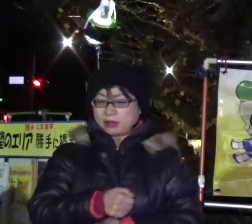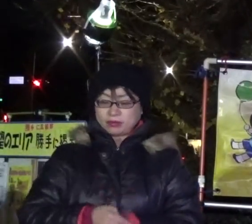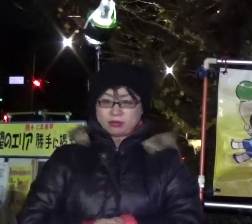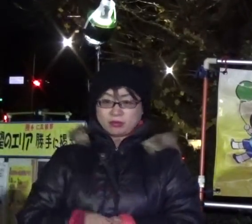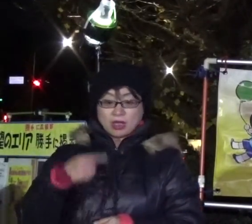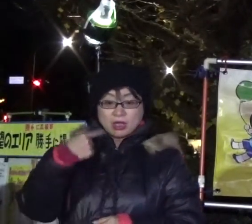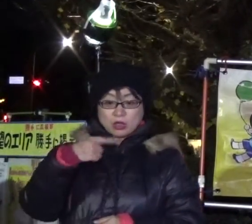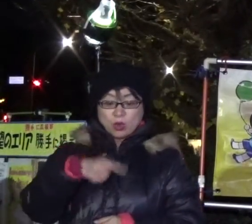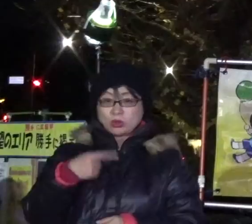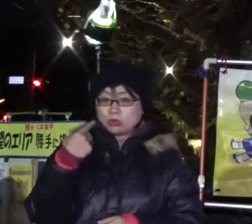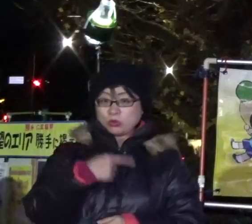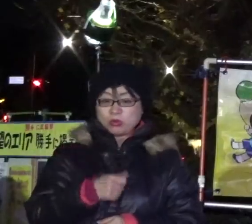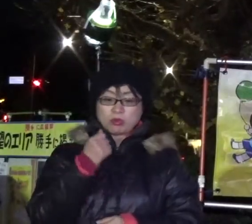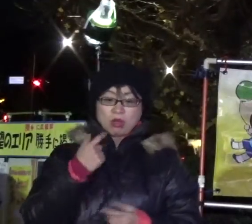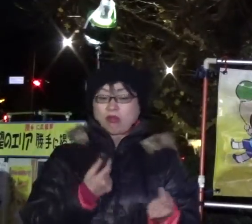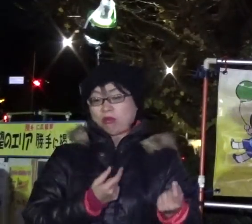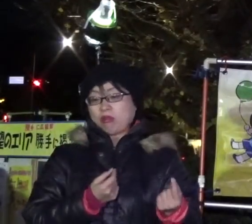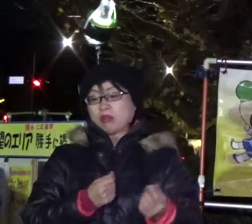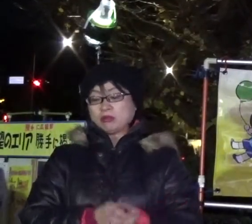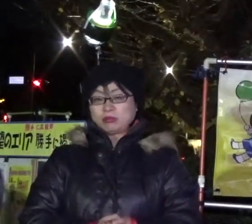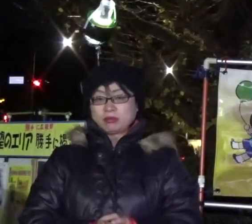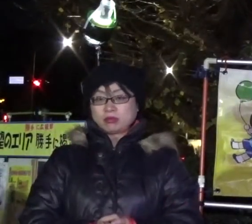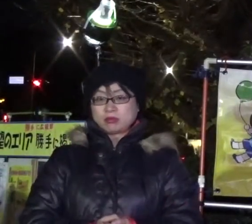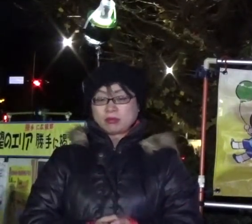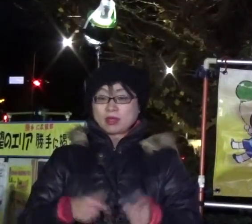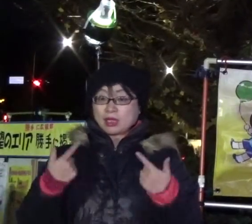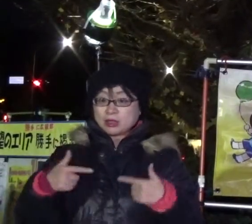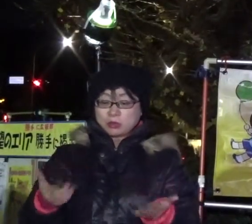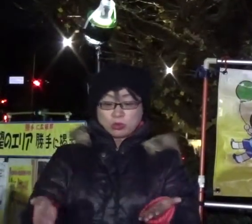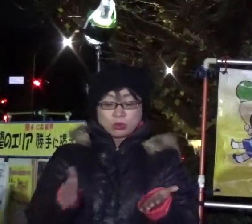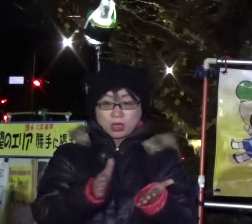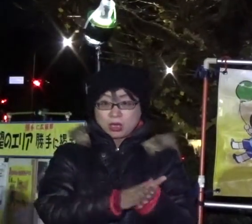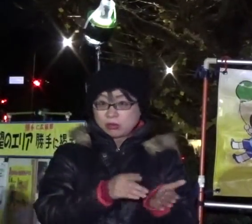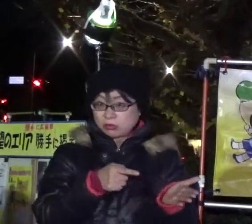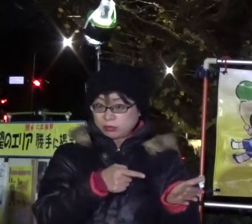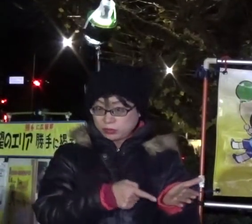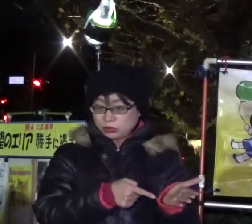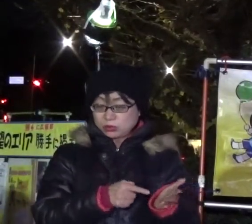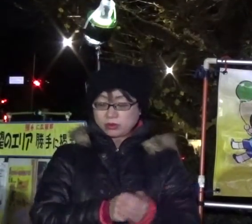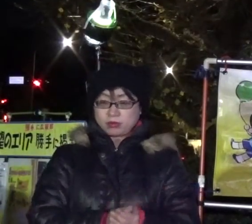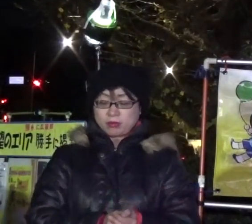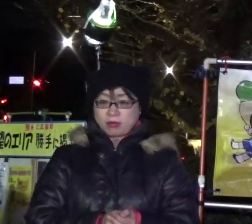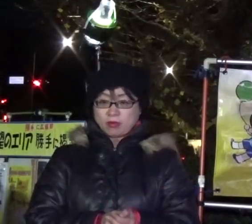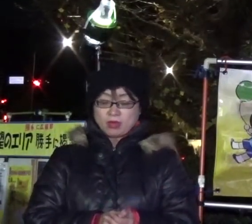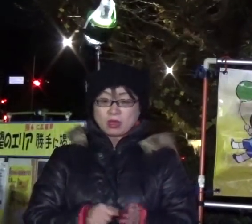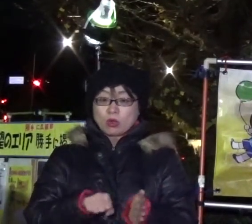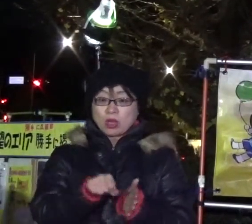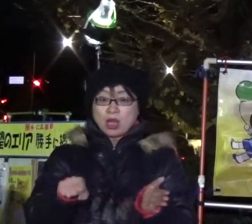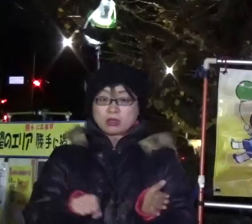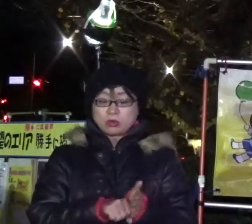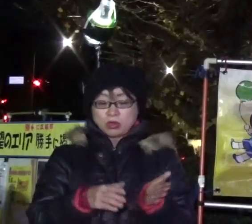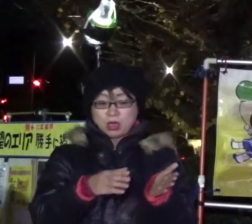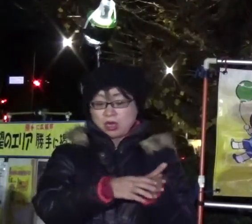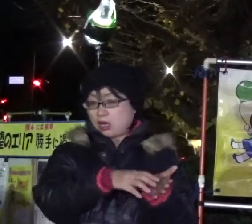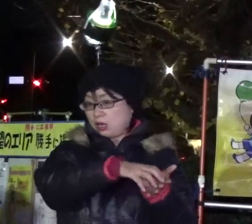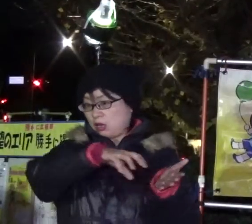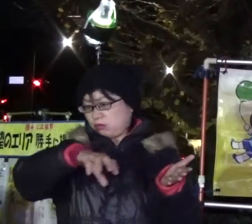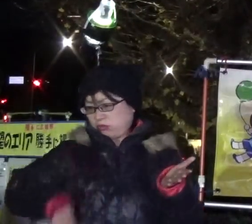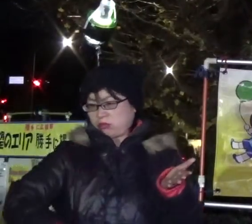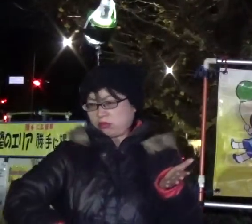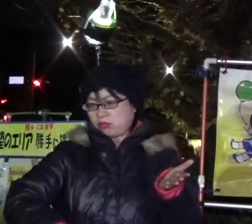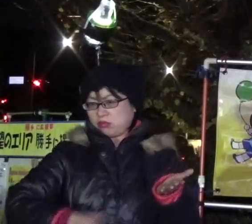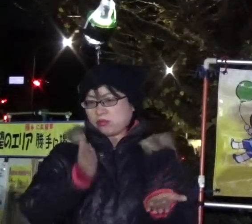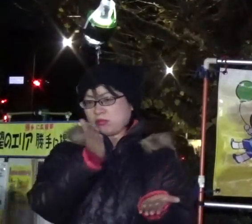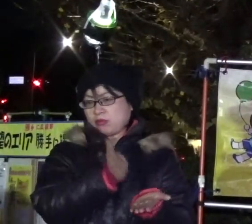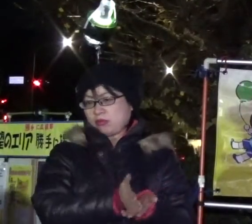教育省もそうだねって言うんで、この俳句をですねいつも載せているその俳句サークルの欄から削除しちゃって載せなか